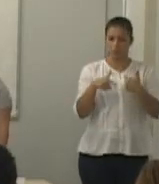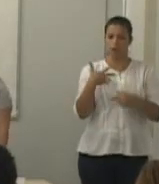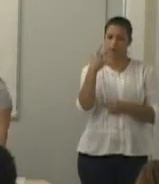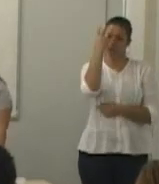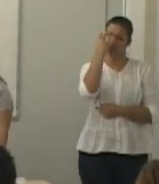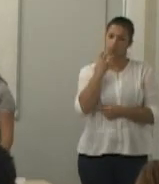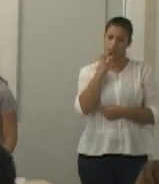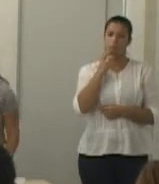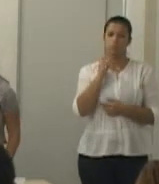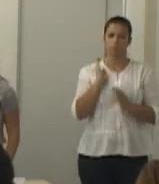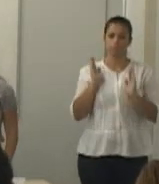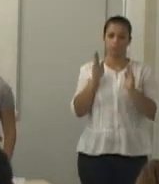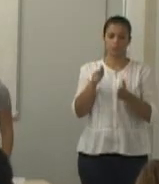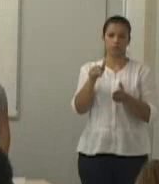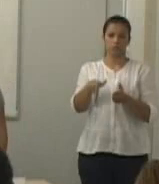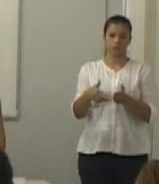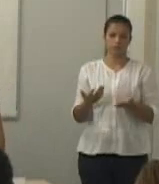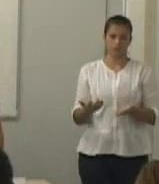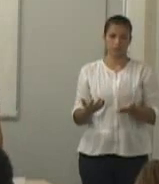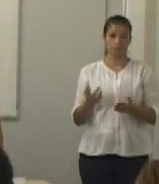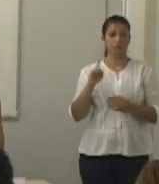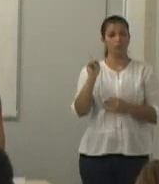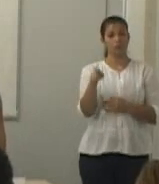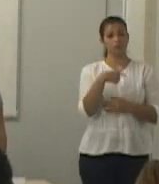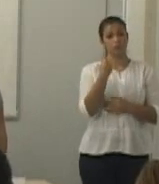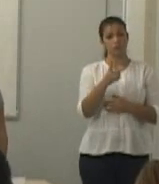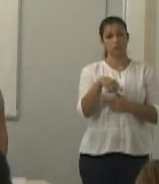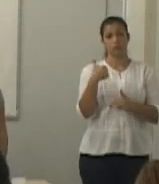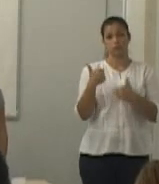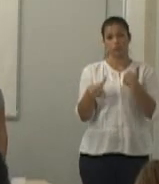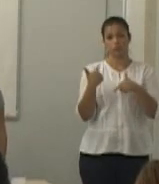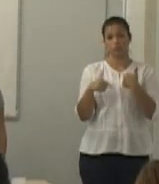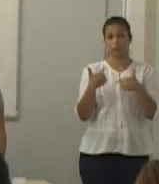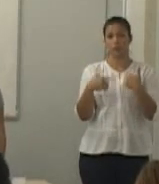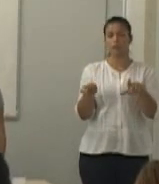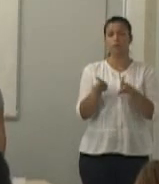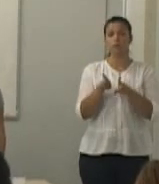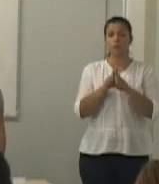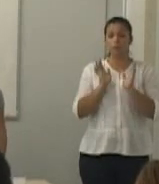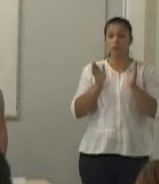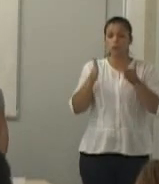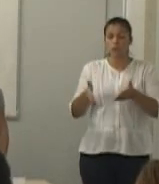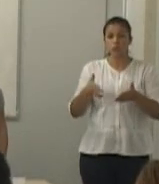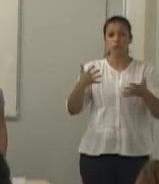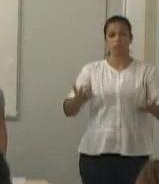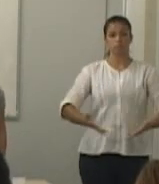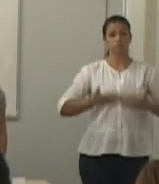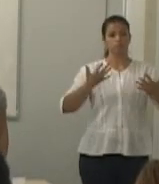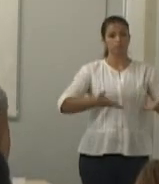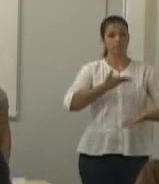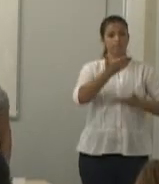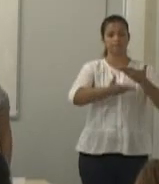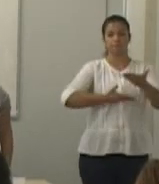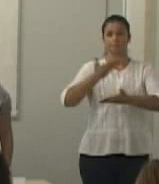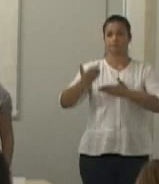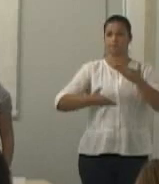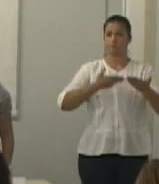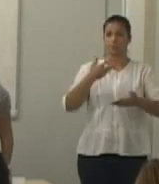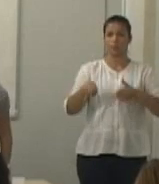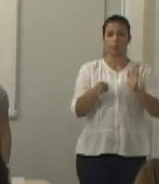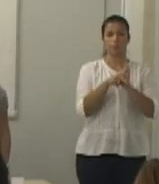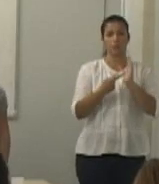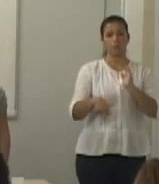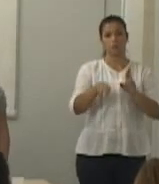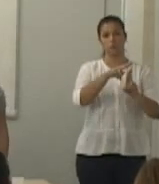nesse sentido e nós trabalharemos também no sentido do resgate da autoestima de todo o corpo social da Universidade